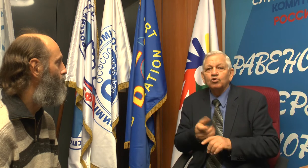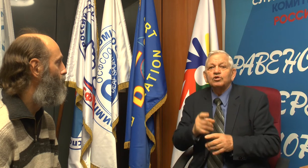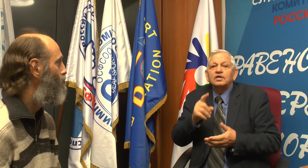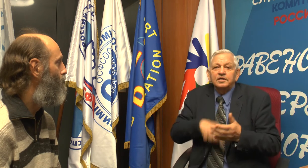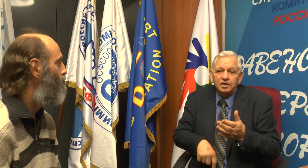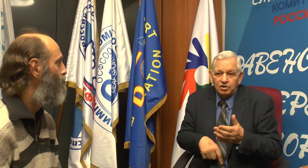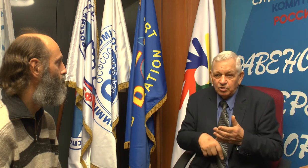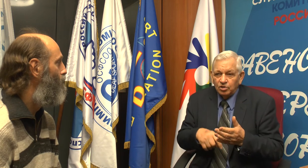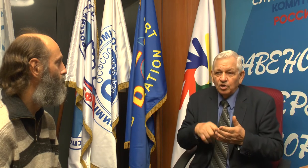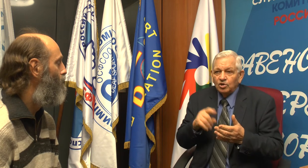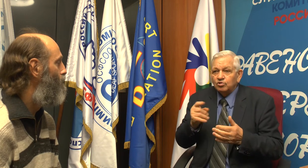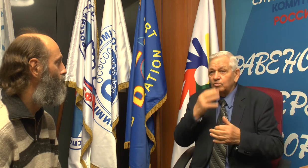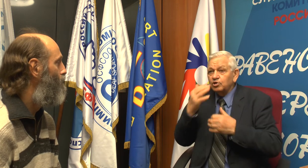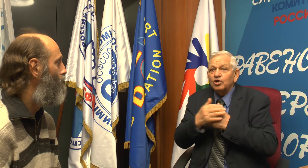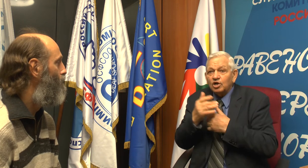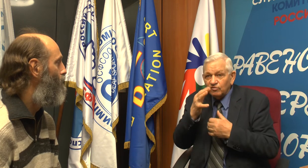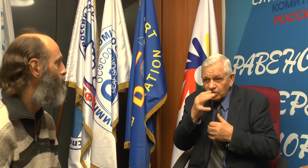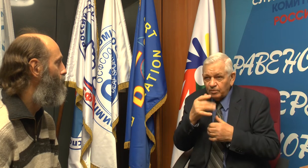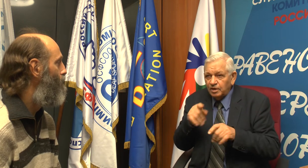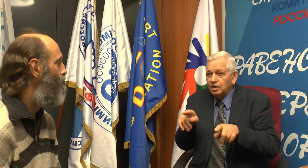очень надеюсь, что в ближайшее время